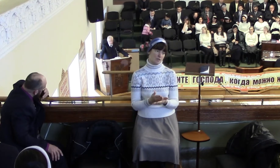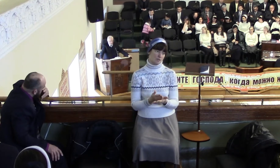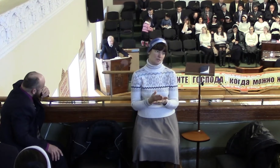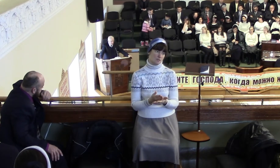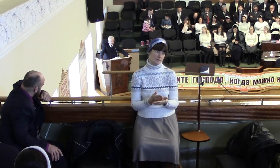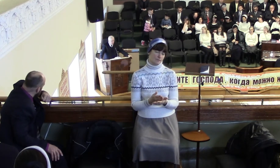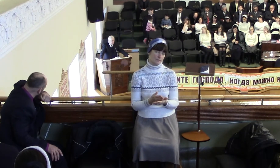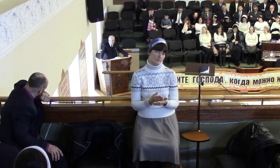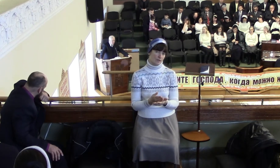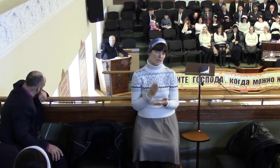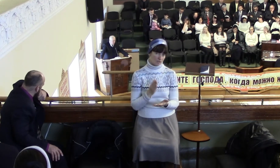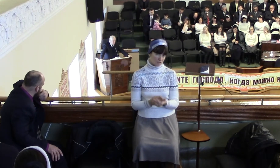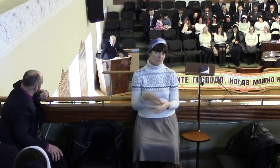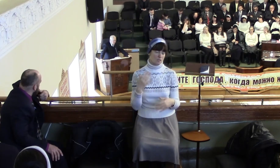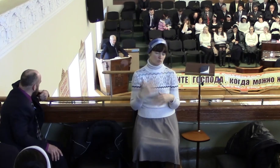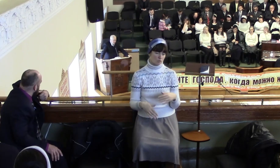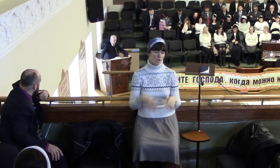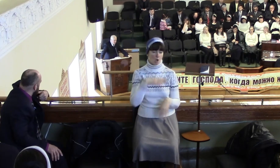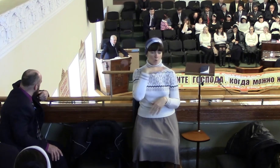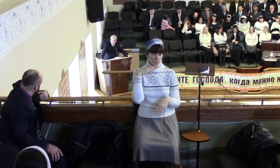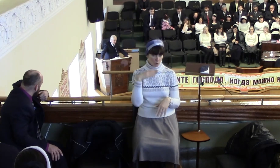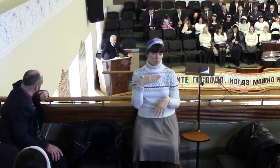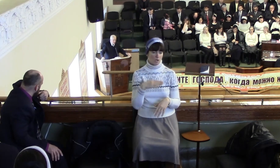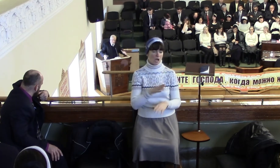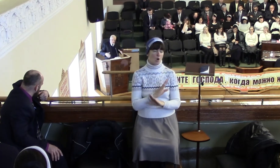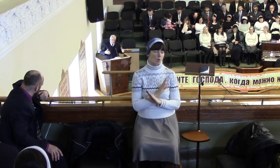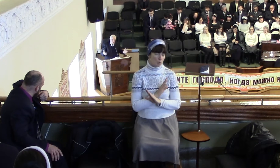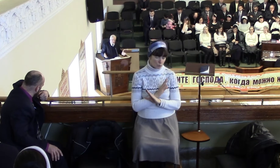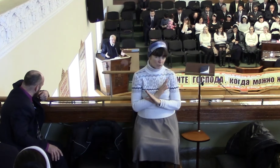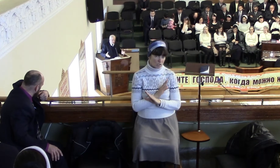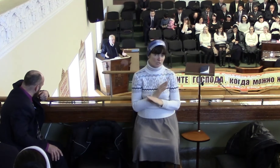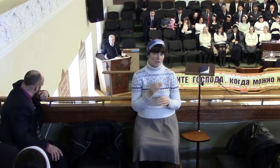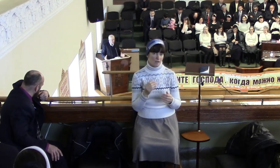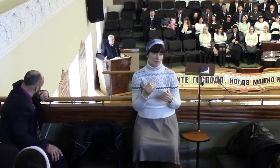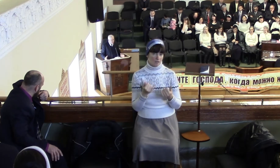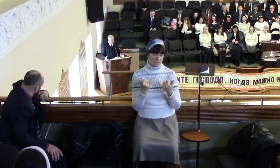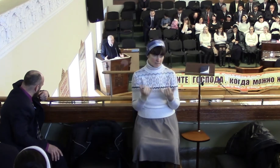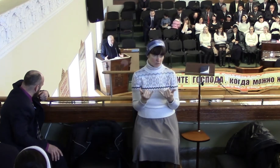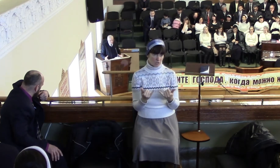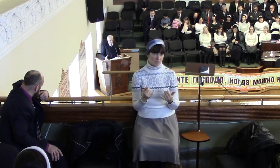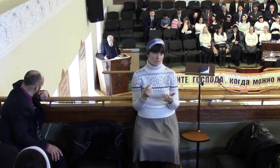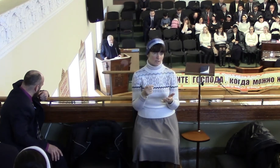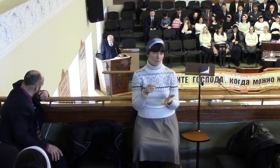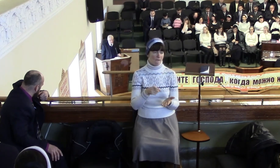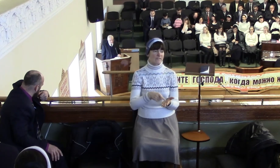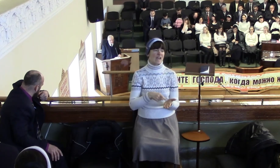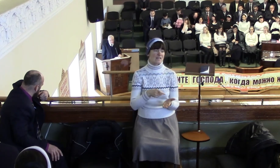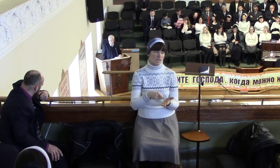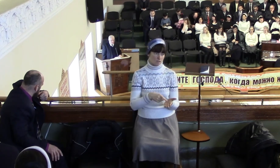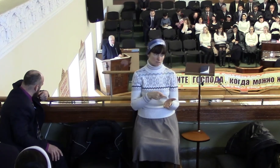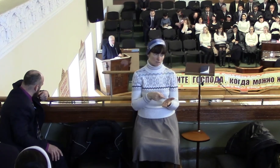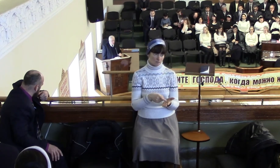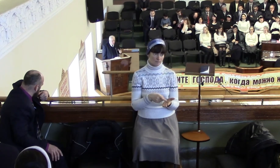знаете, тысячи погибших, каждый день сообщают о погибших. И мы молимся, мы хотим, чтобы народ успокоился, чтобы